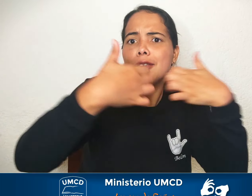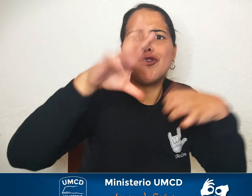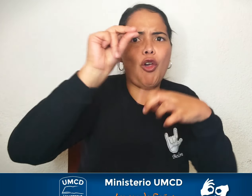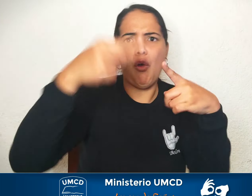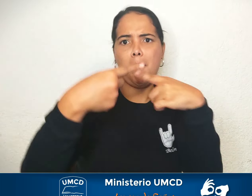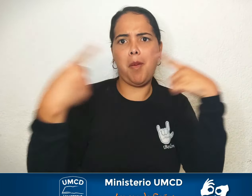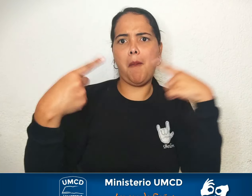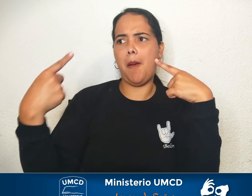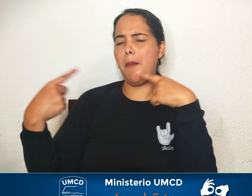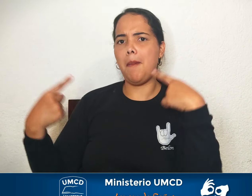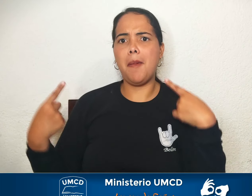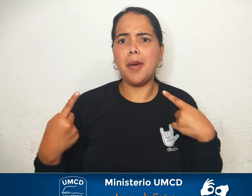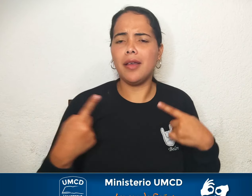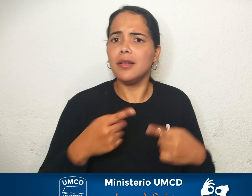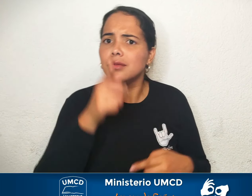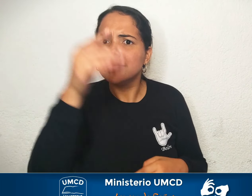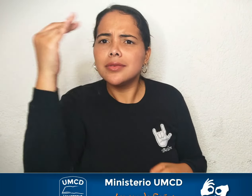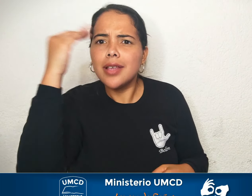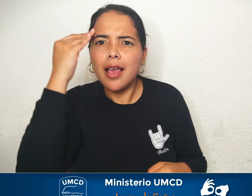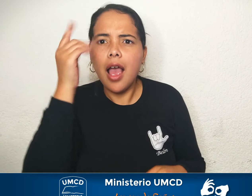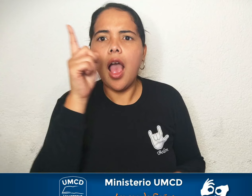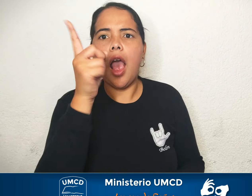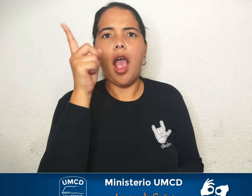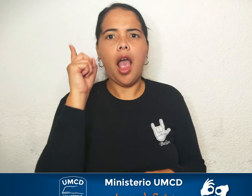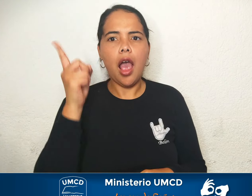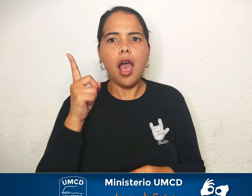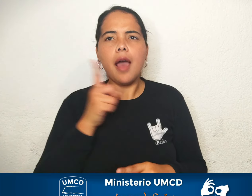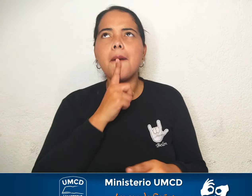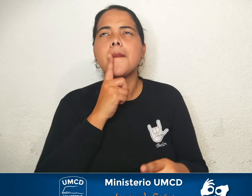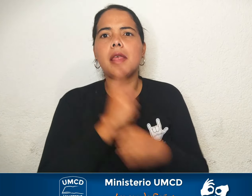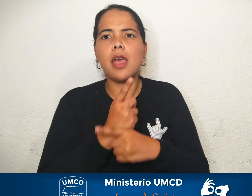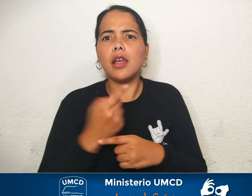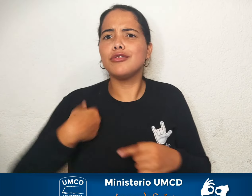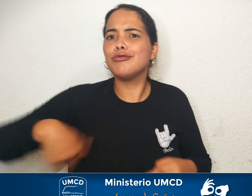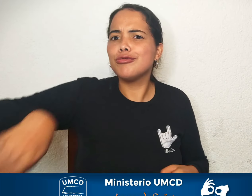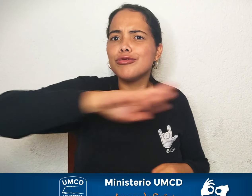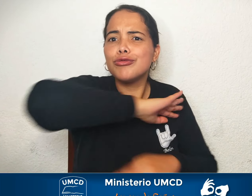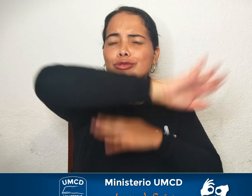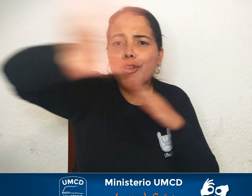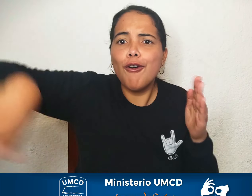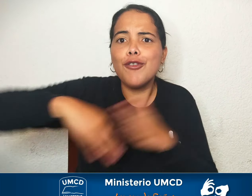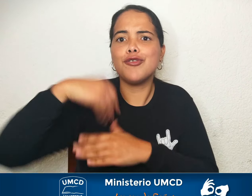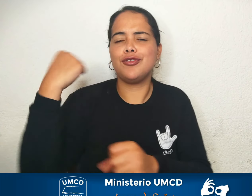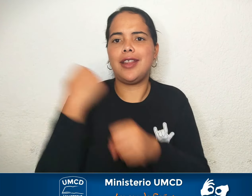dones para edificarnos a nosotros. Y es en ese proceso en